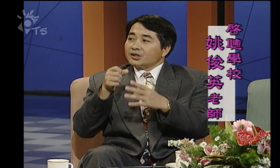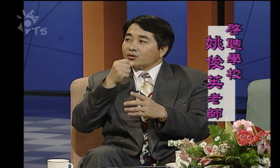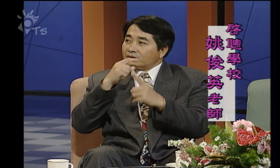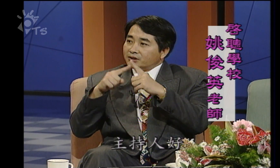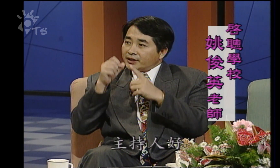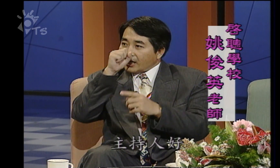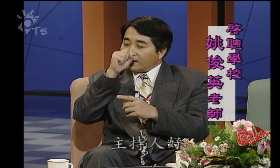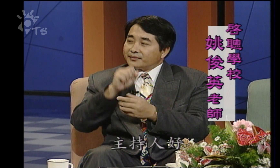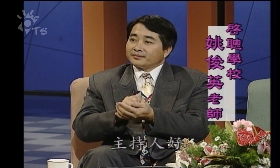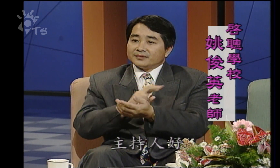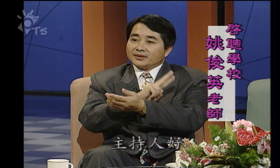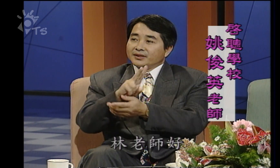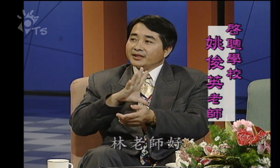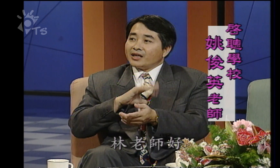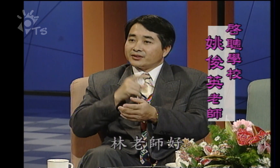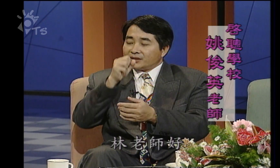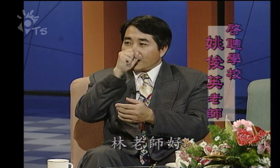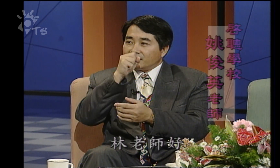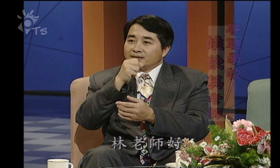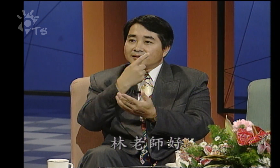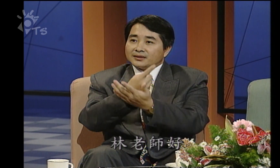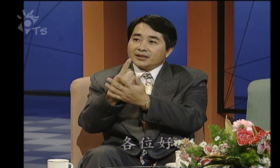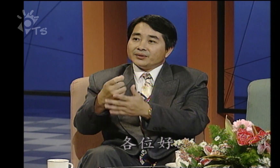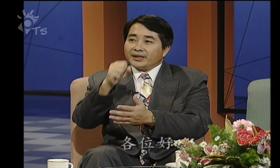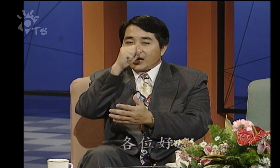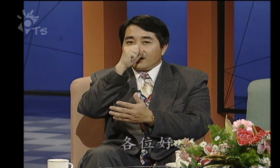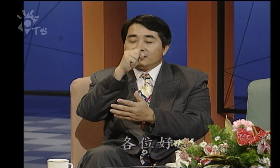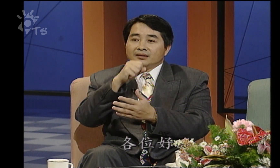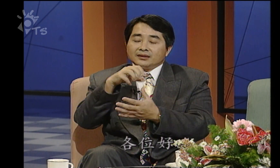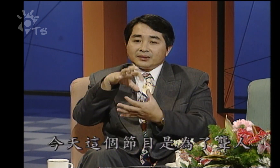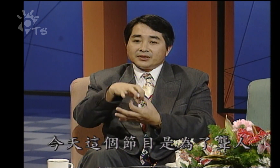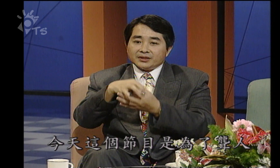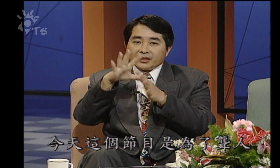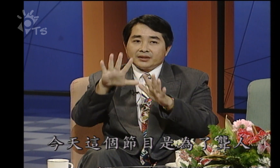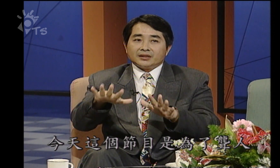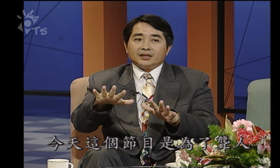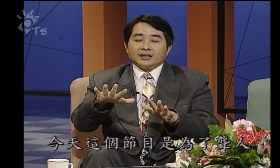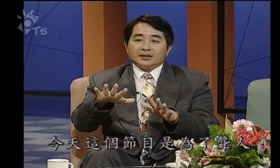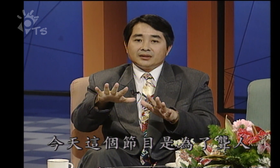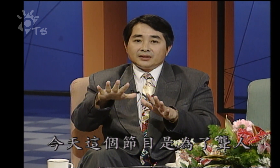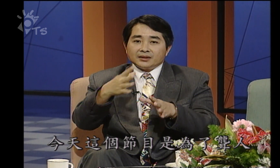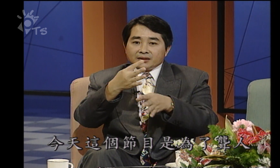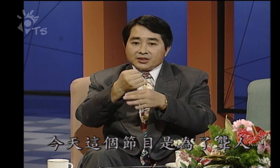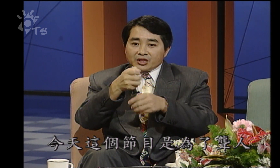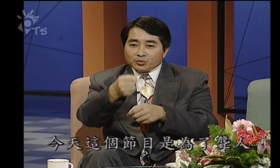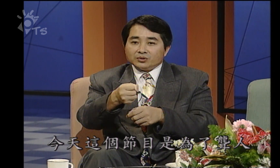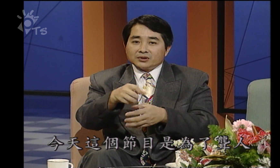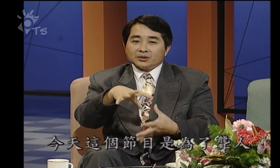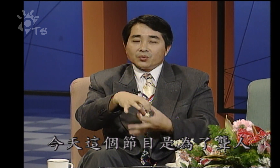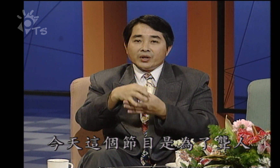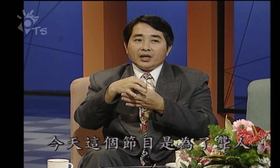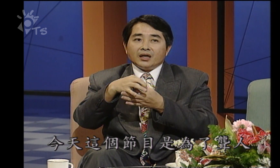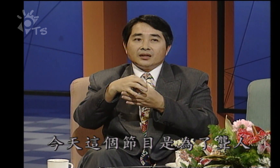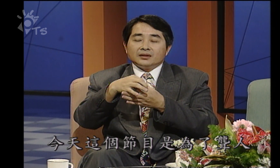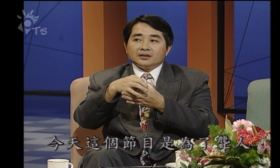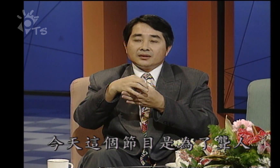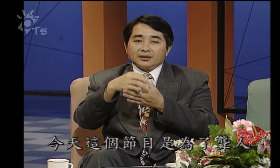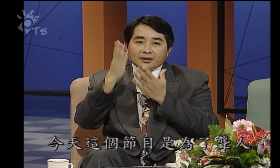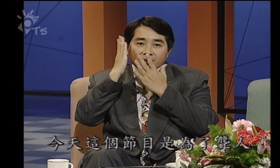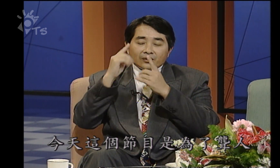主持人好，林老师好，各位好。那么今天这个节目是为了聋